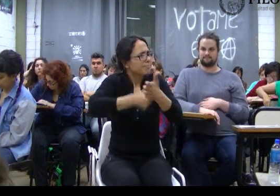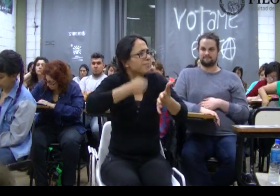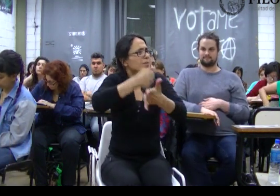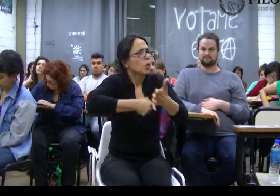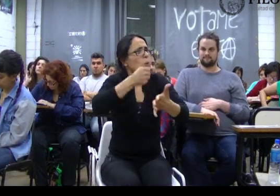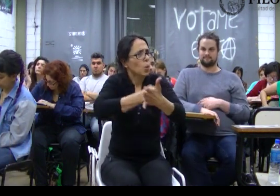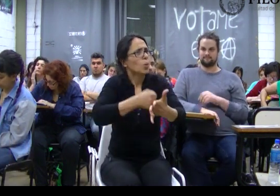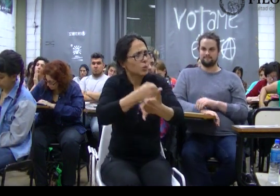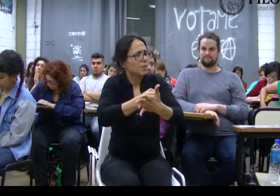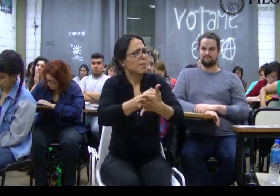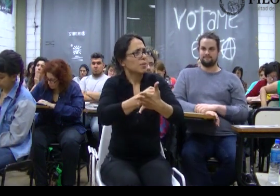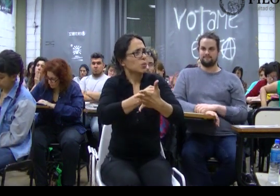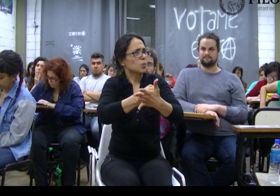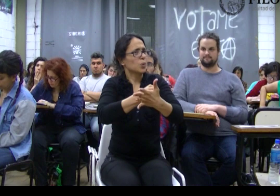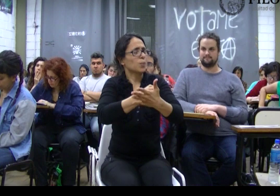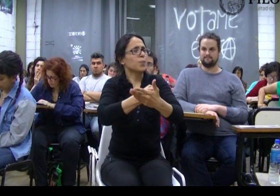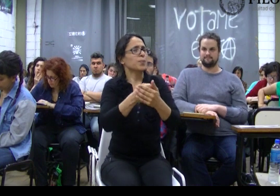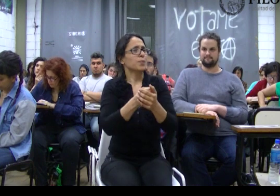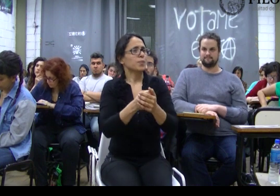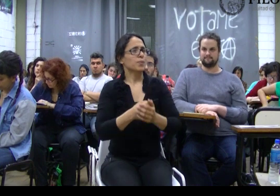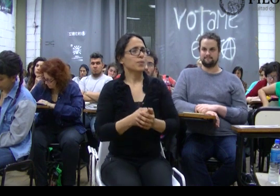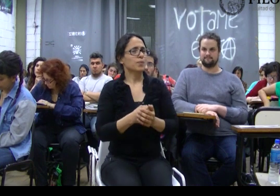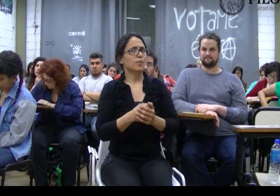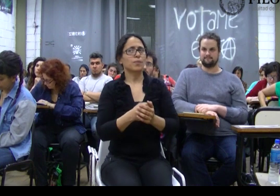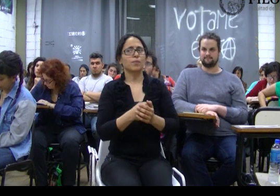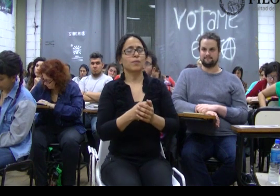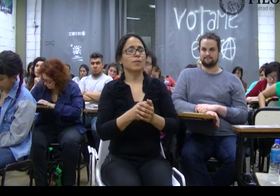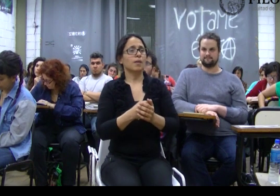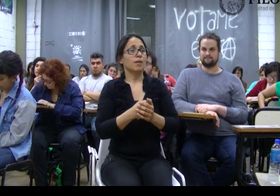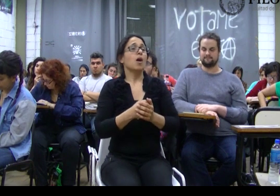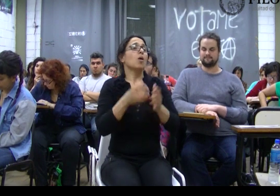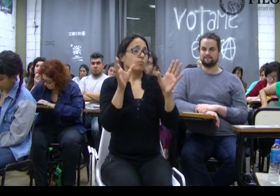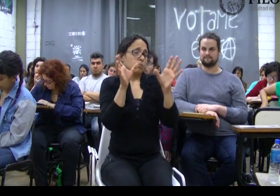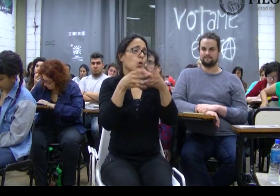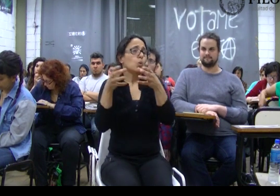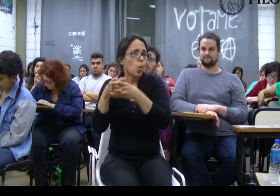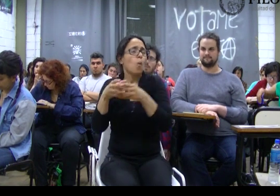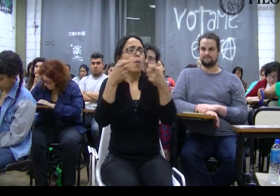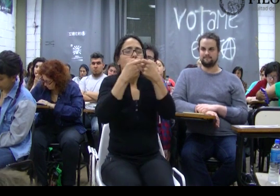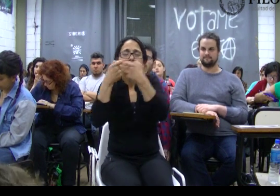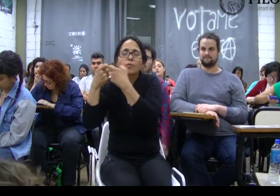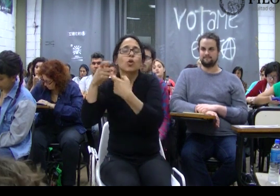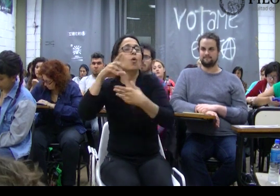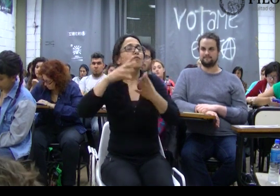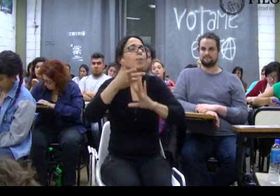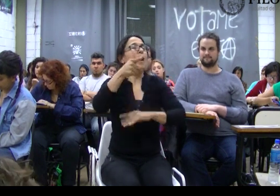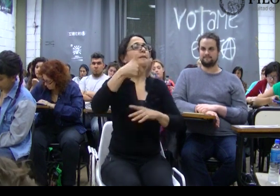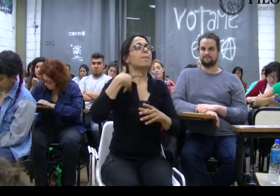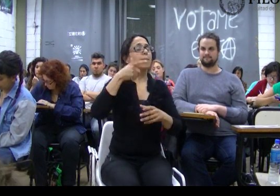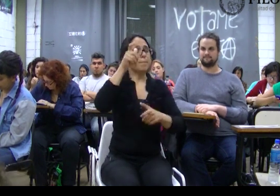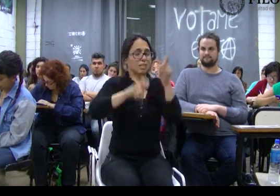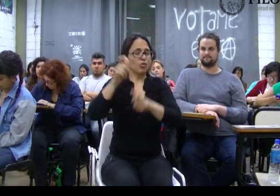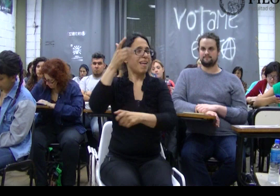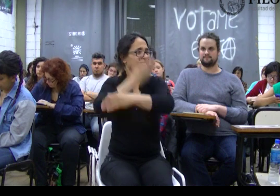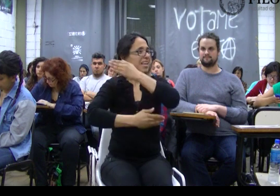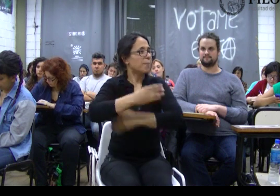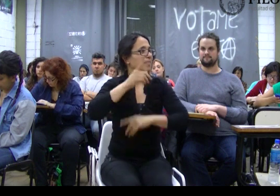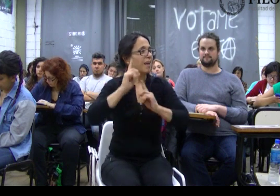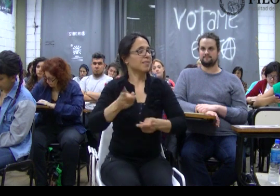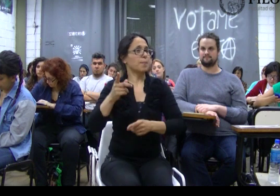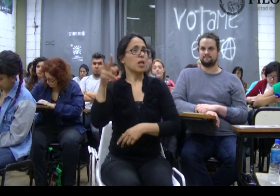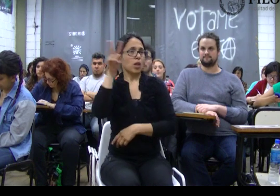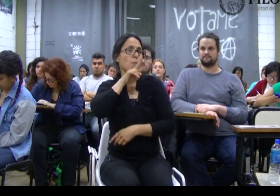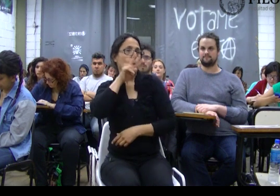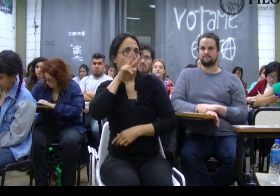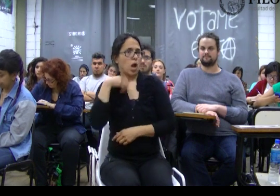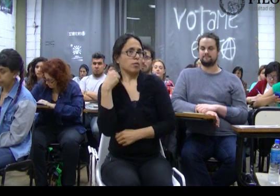la sociedad civil, de personas con discapacidad, feministas, etc., que